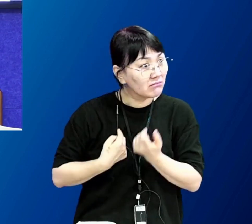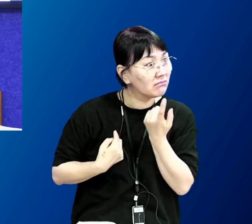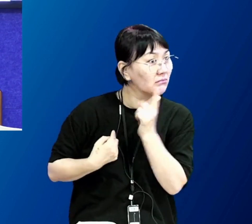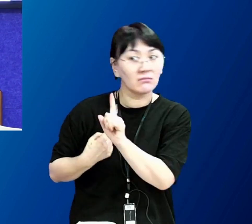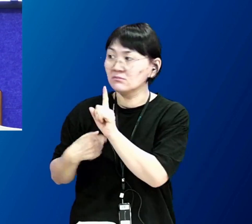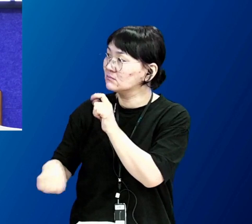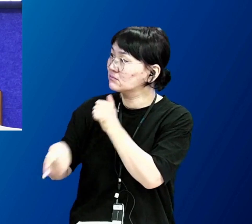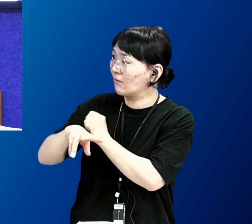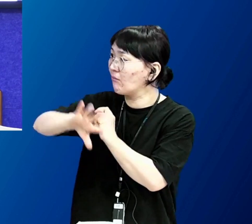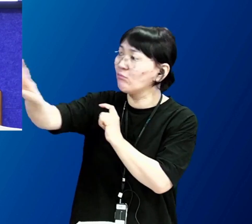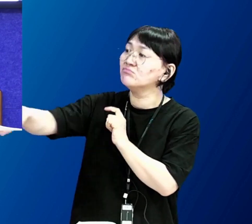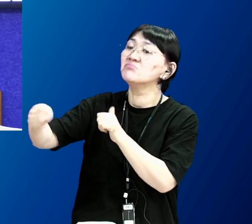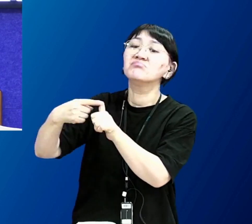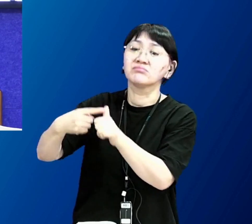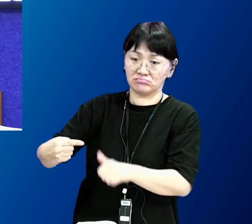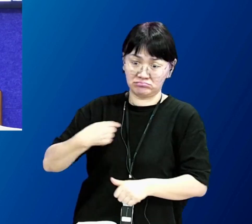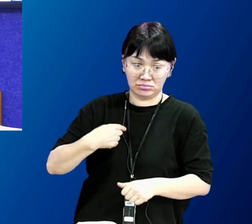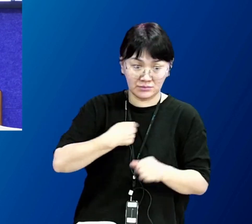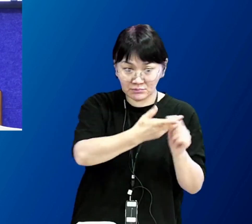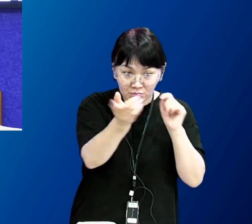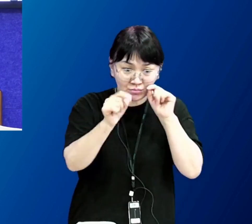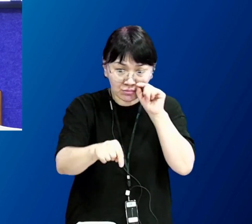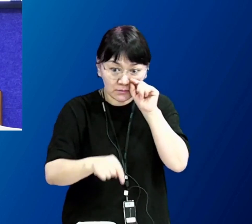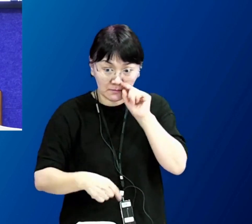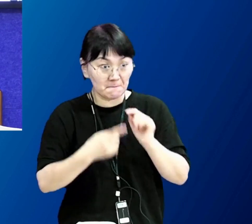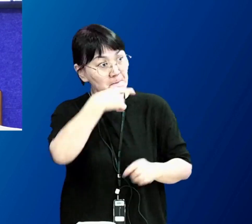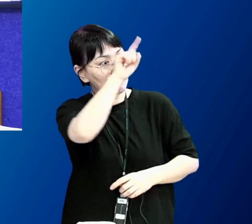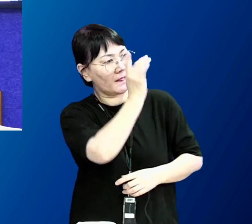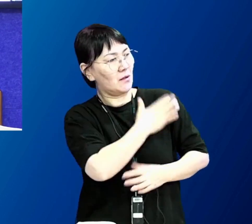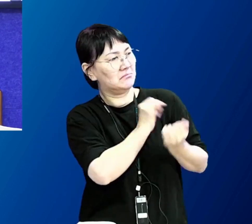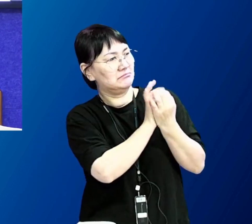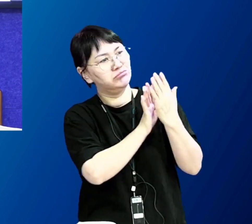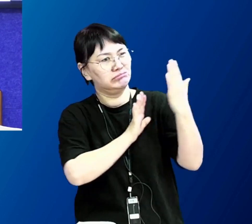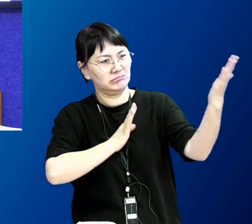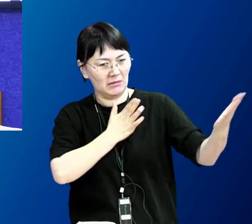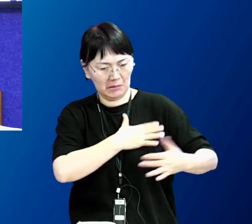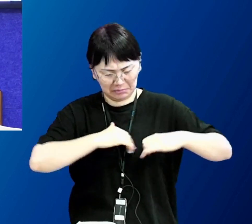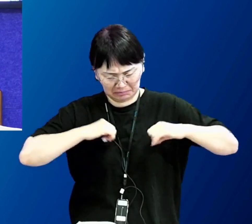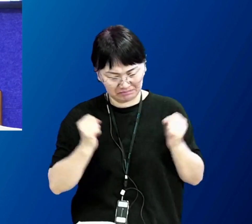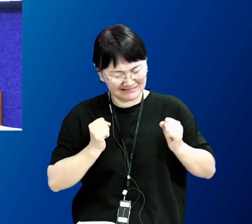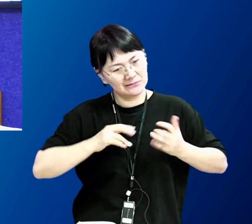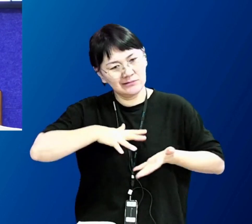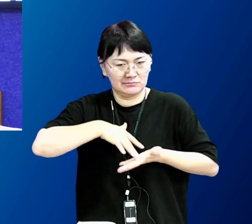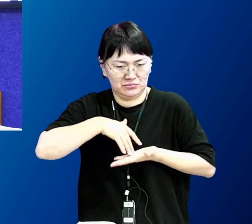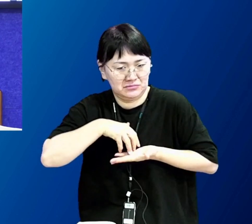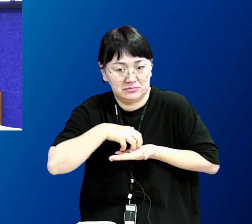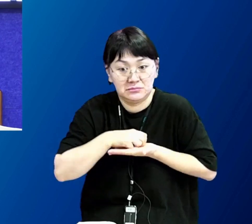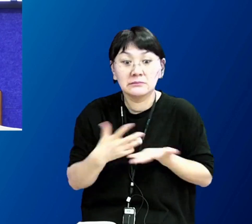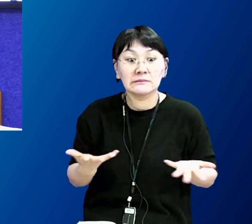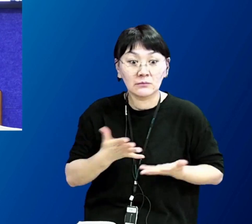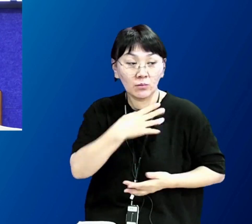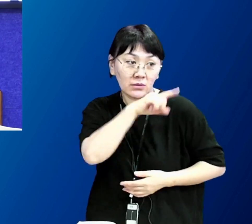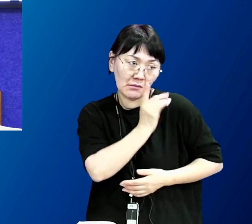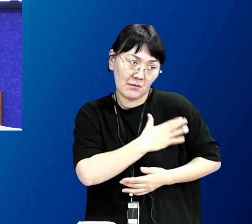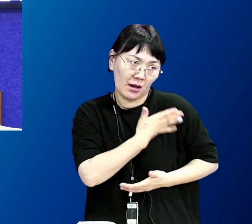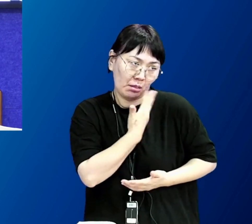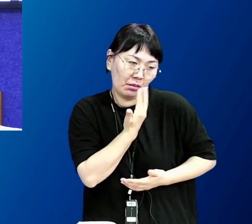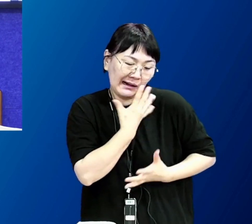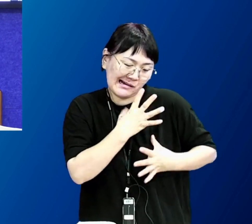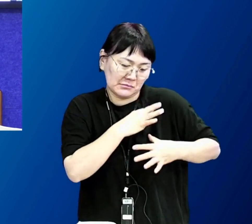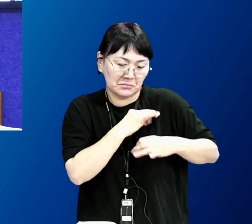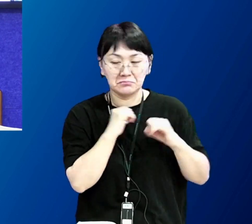Гэтэл энэ хайр маань миний дотор хөрсөн байвал эзний хайрлах хайр маань алга болсон байвал яах